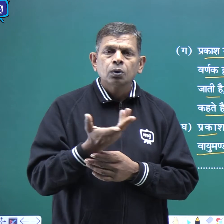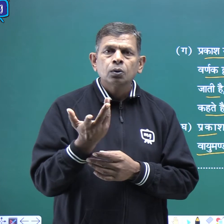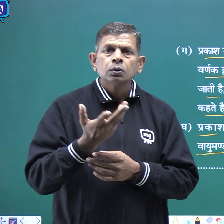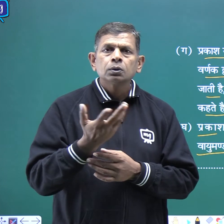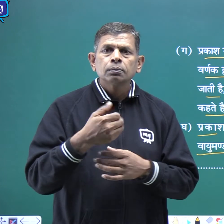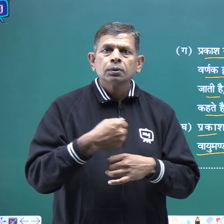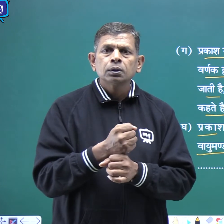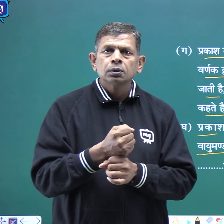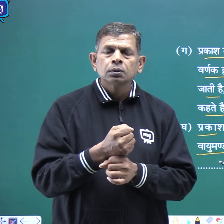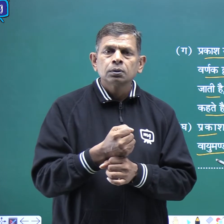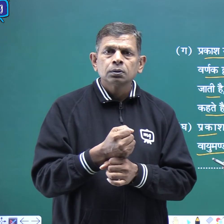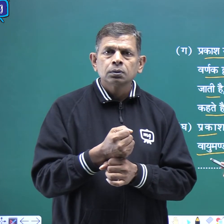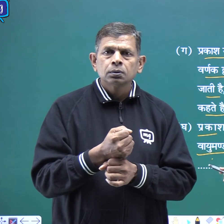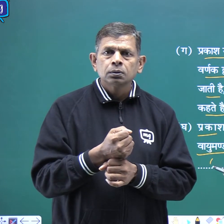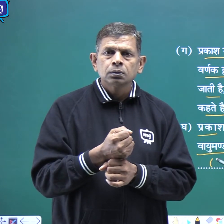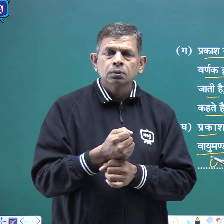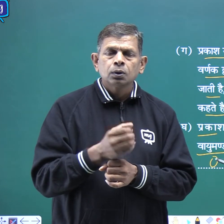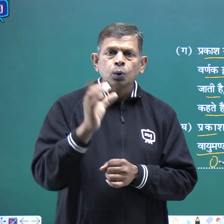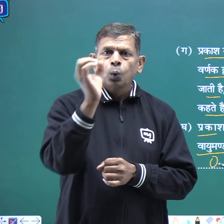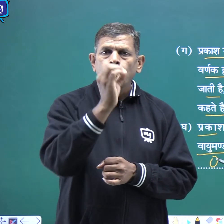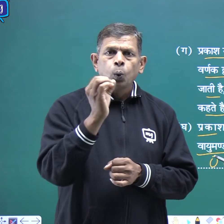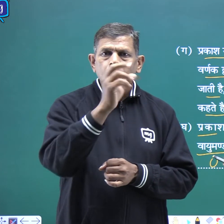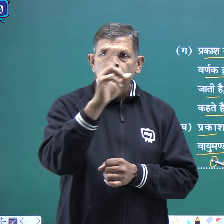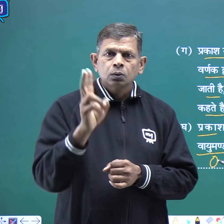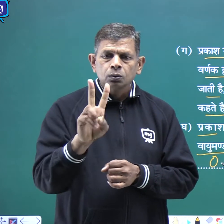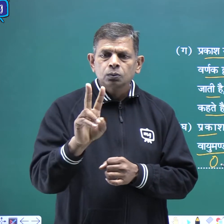का उत्पादन करते हैं? ऑक्सीजन।